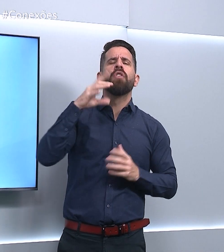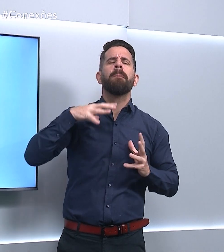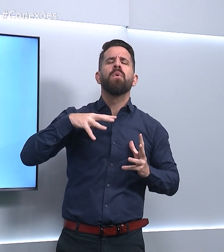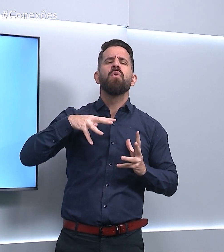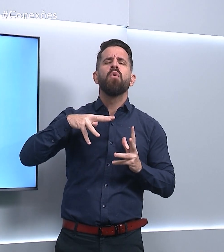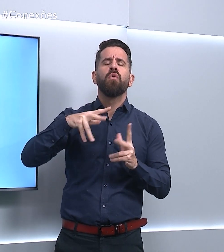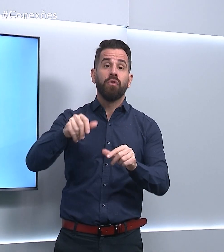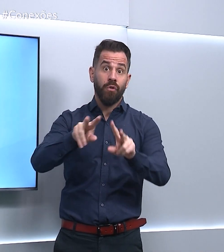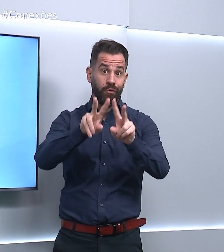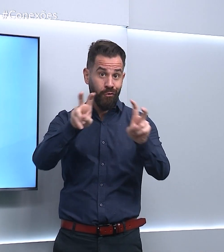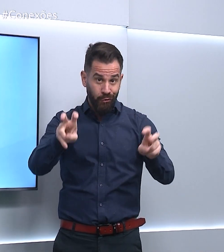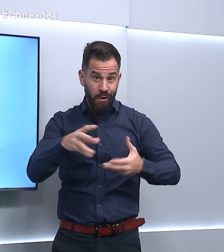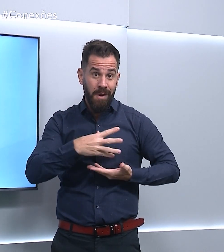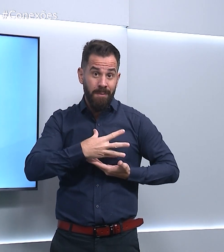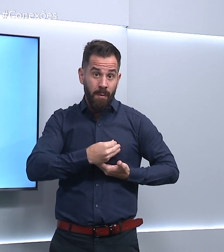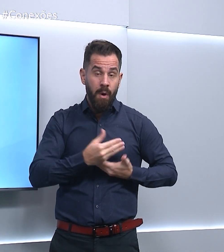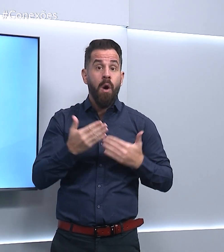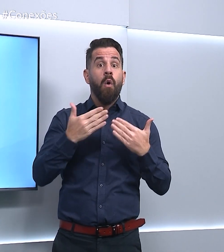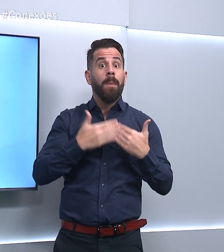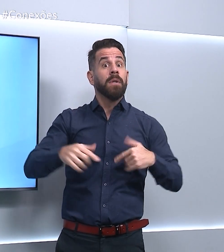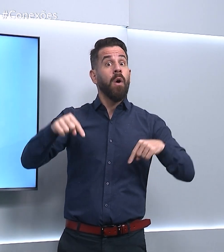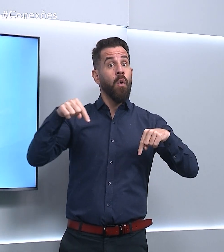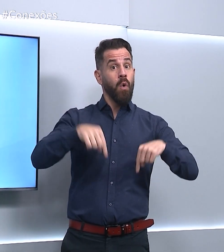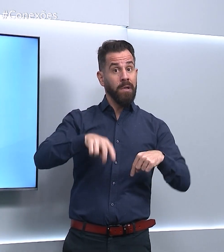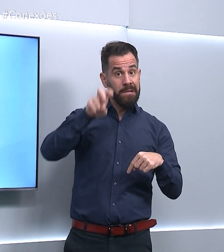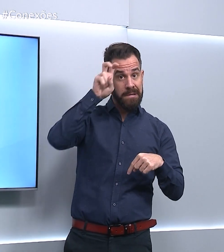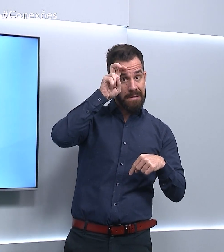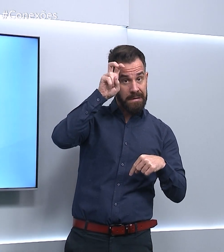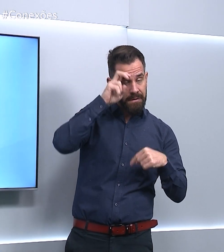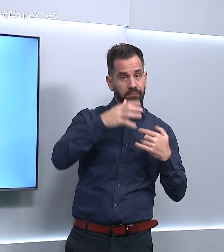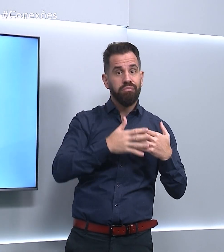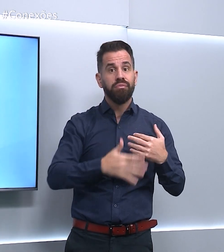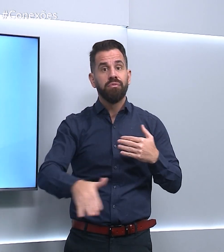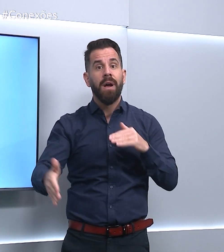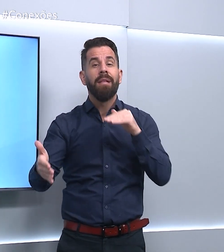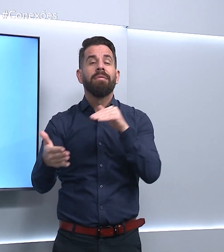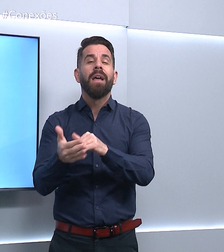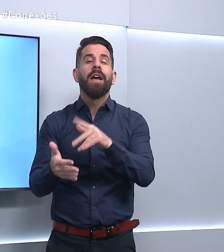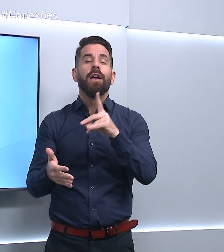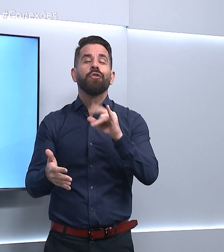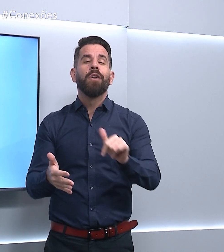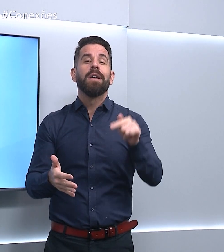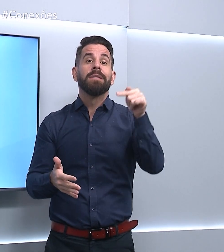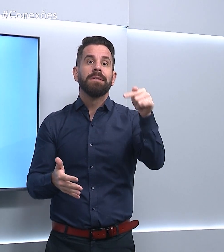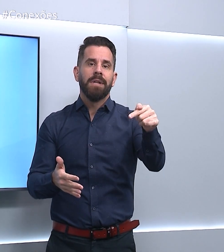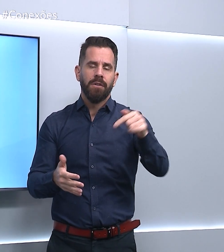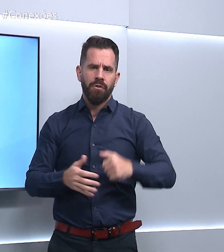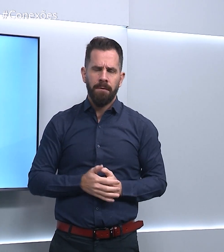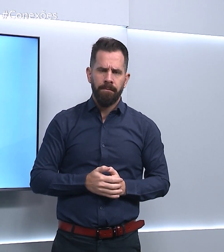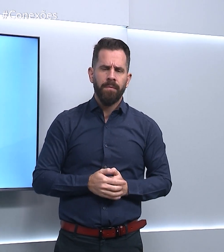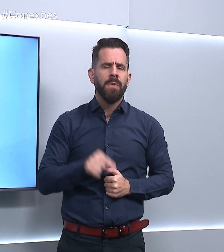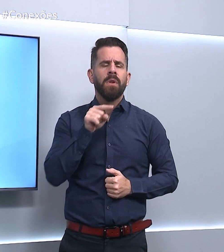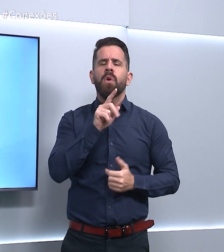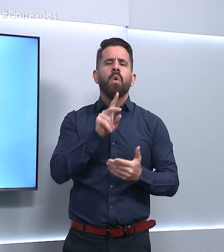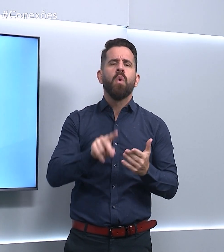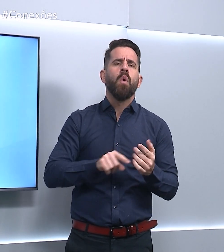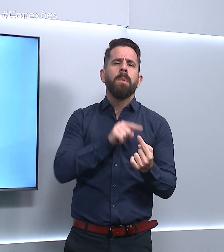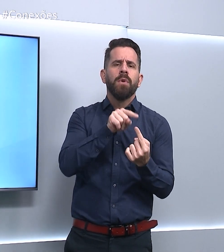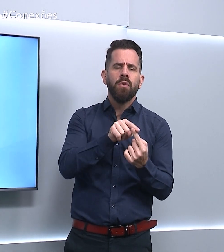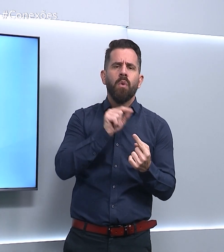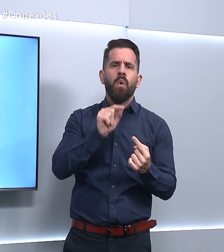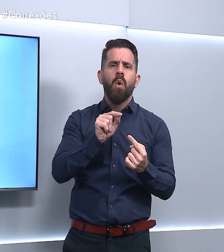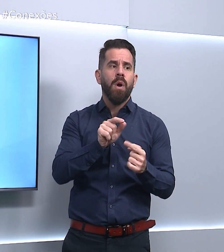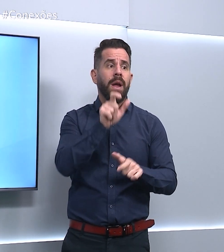começa hoje, quinta-feira, e segue até o próximo dia 7. Ela tem o objetivo de reconhecer mães que